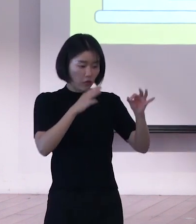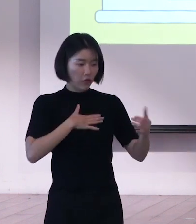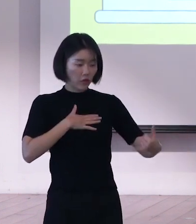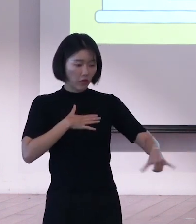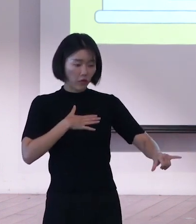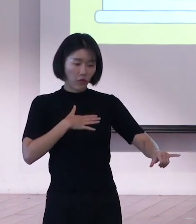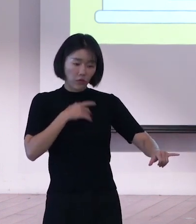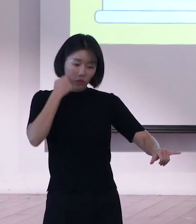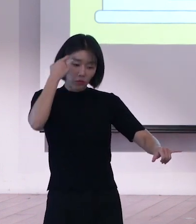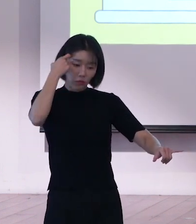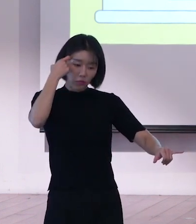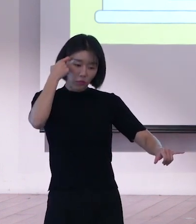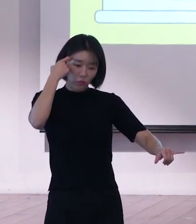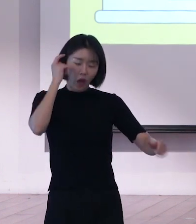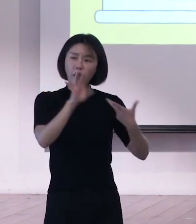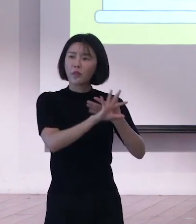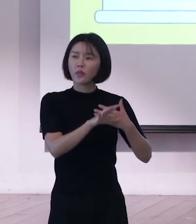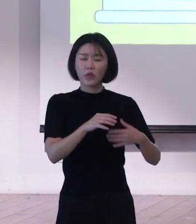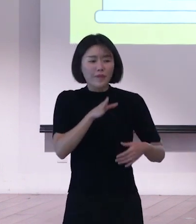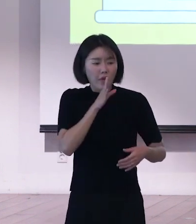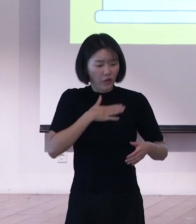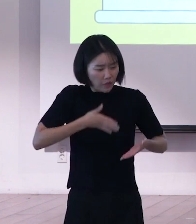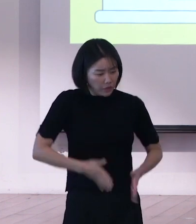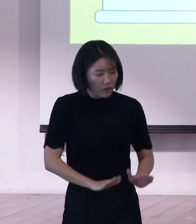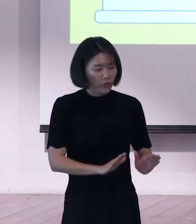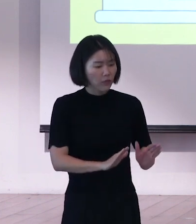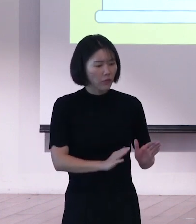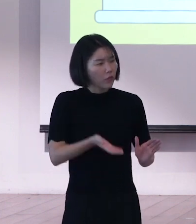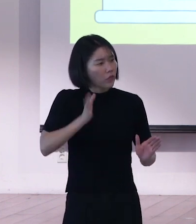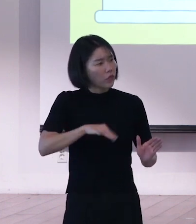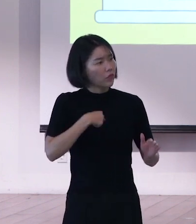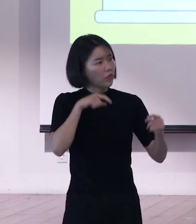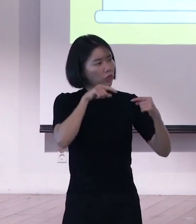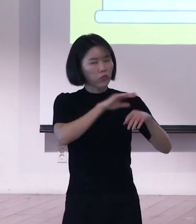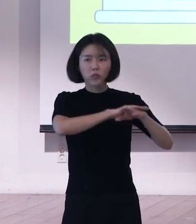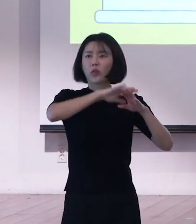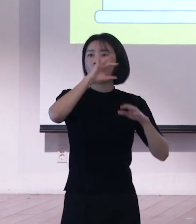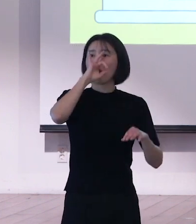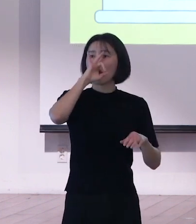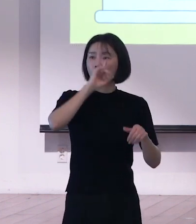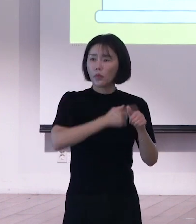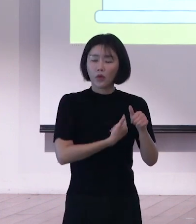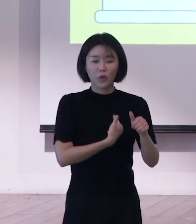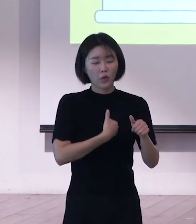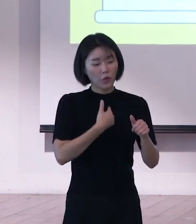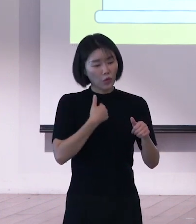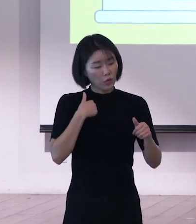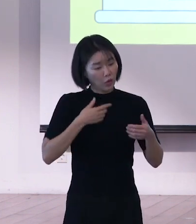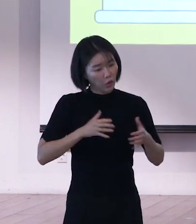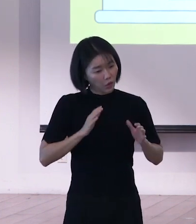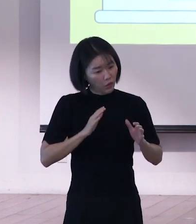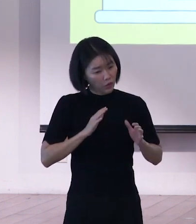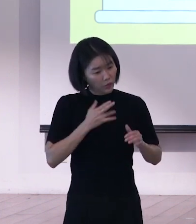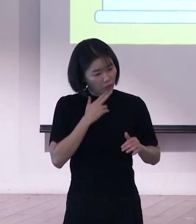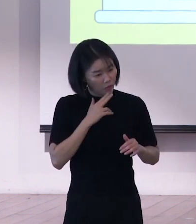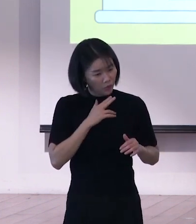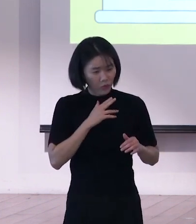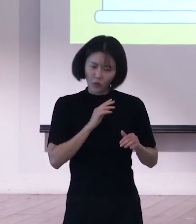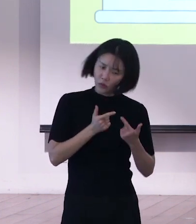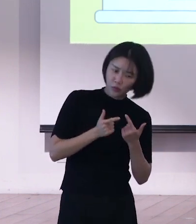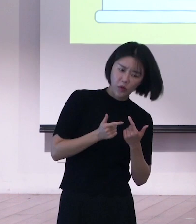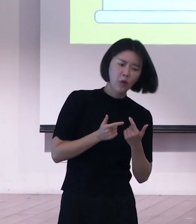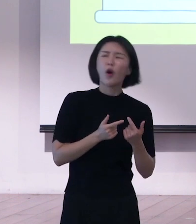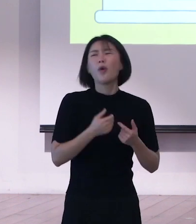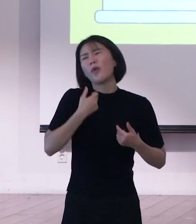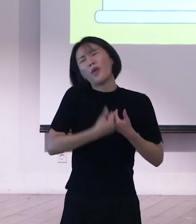떨어지게 되면서 약간 외로움을 느끼게 될 것 같아요. 그래서 나도 아이하고 이야기를 나누고